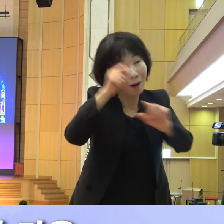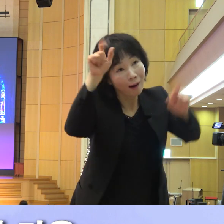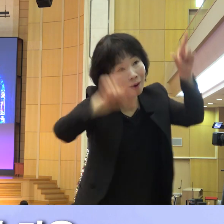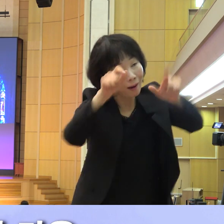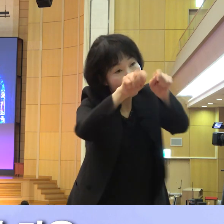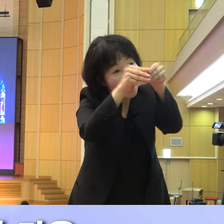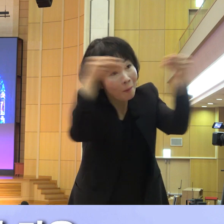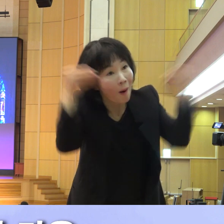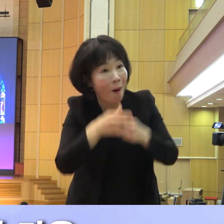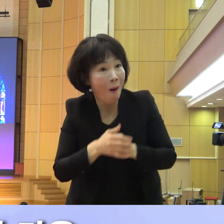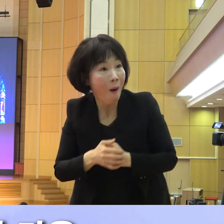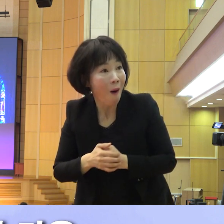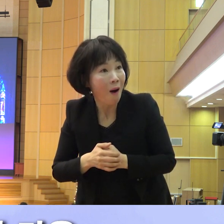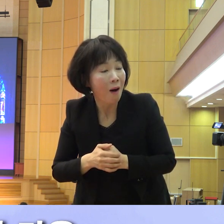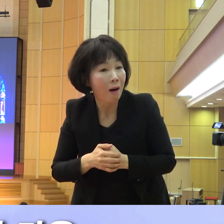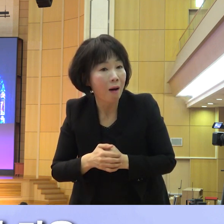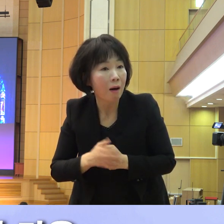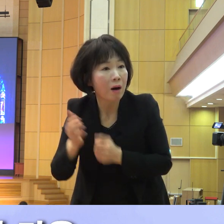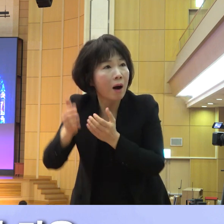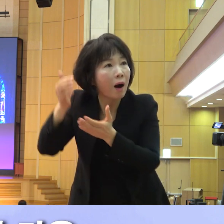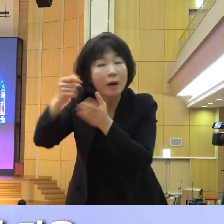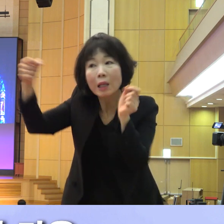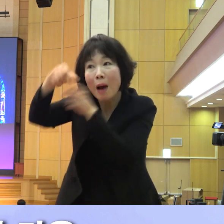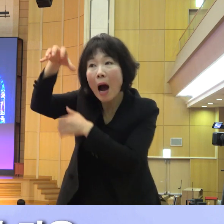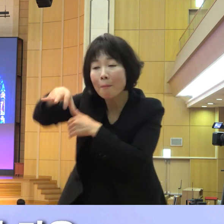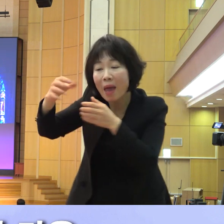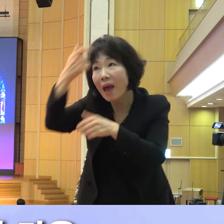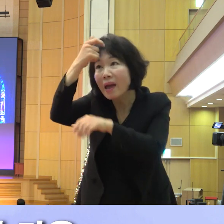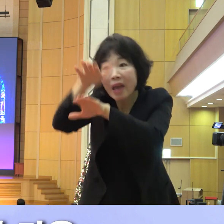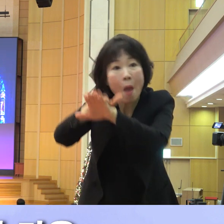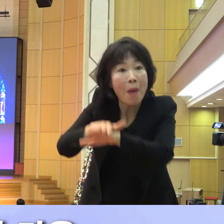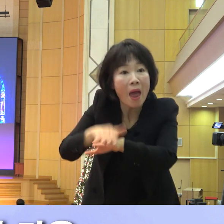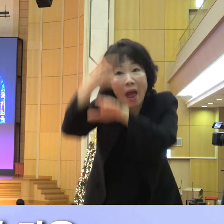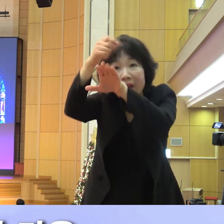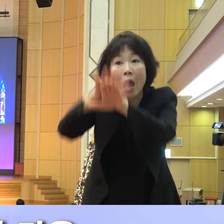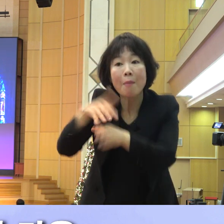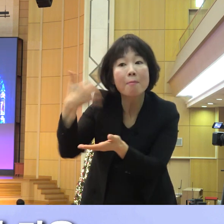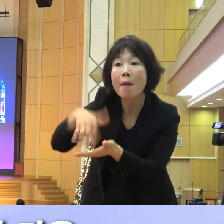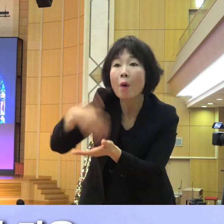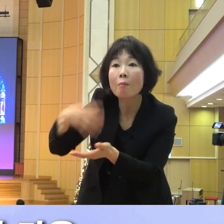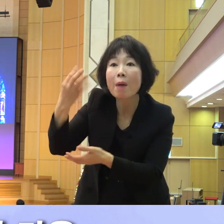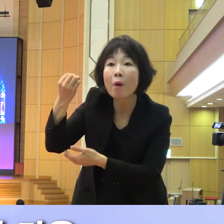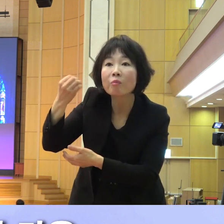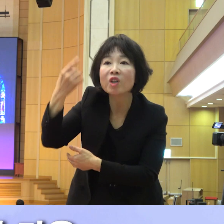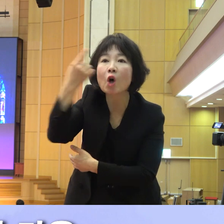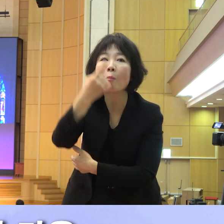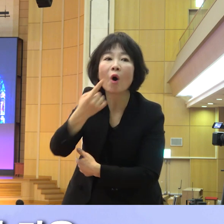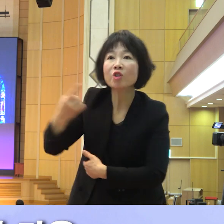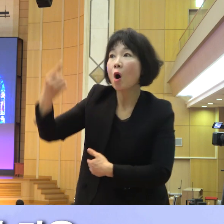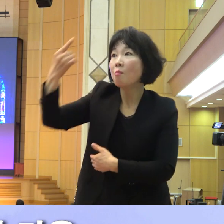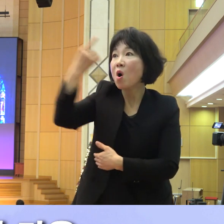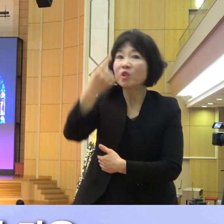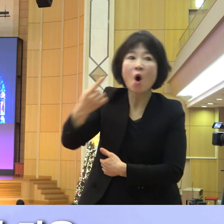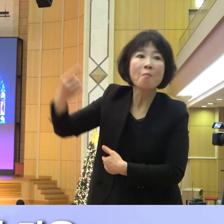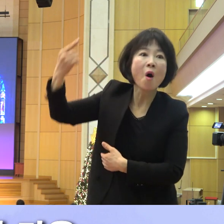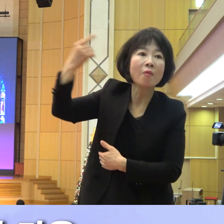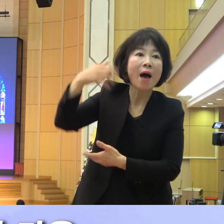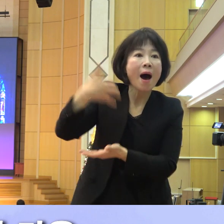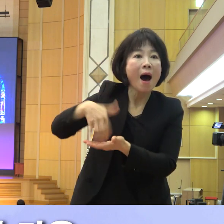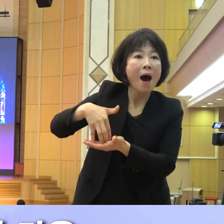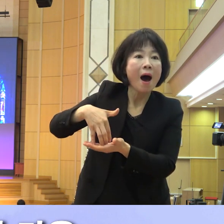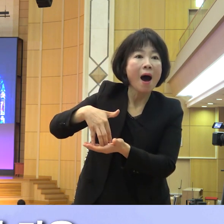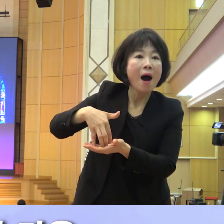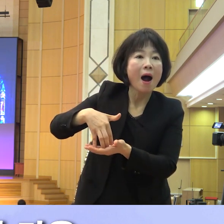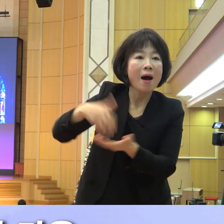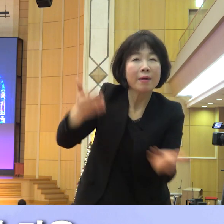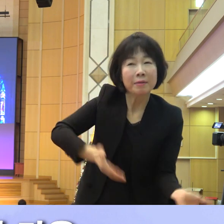이렇게도 하는데, 솔로몬이가 드린 1000번째는 한 번에 1000마리를,